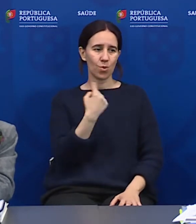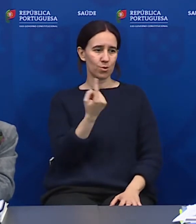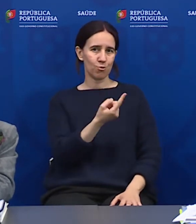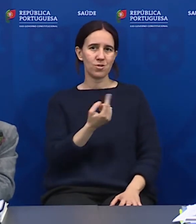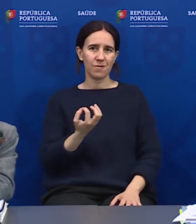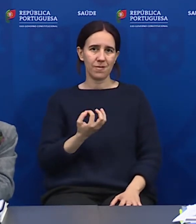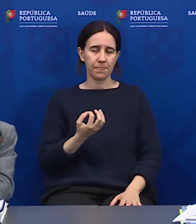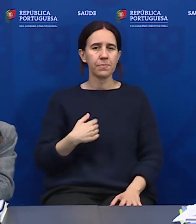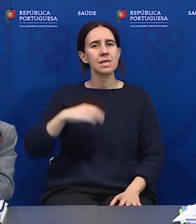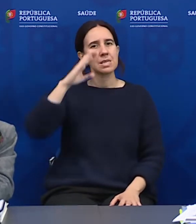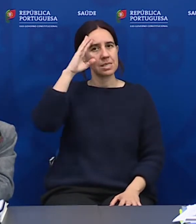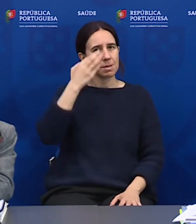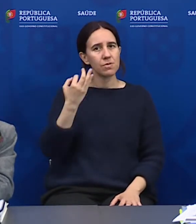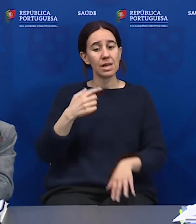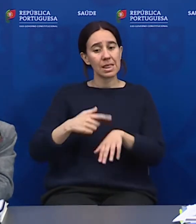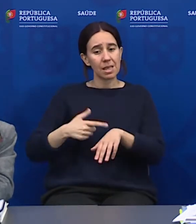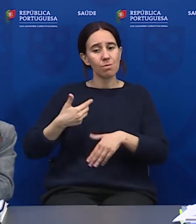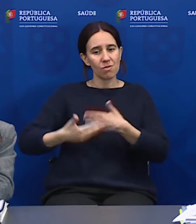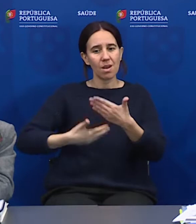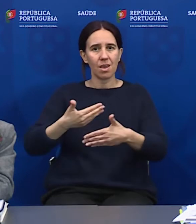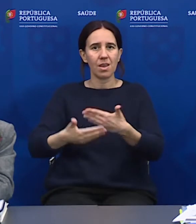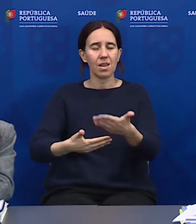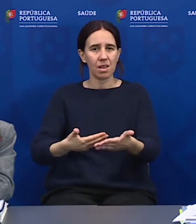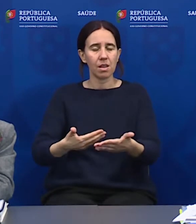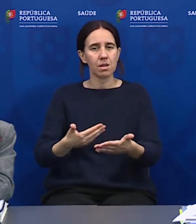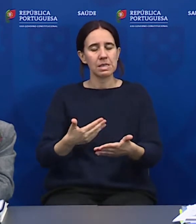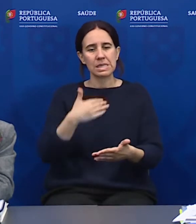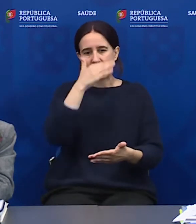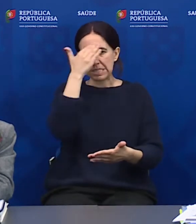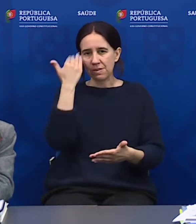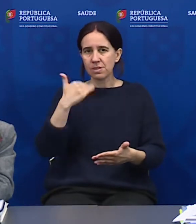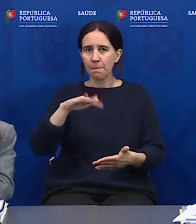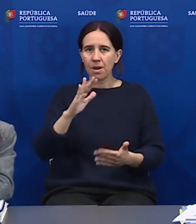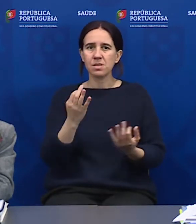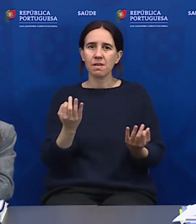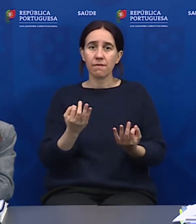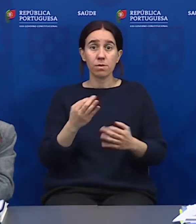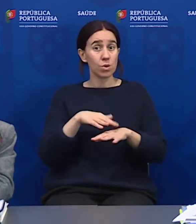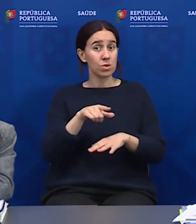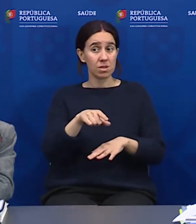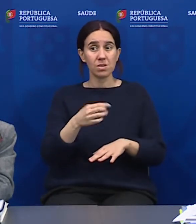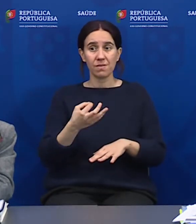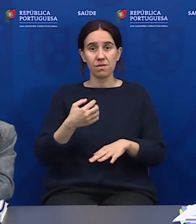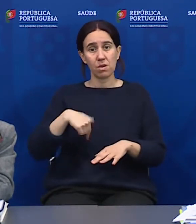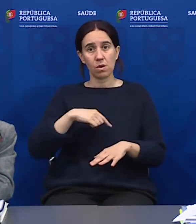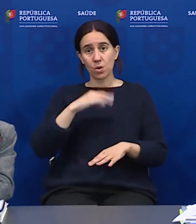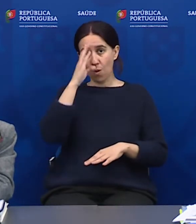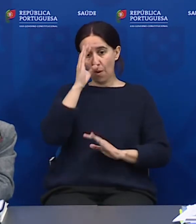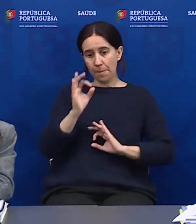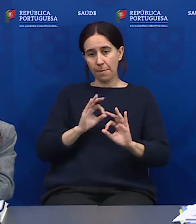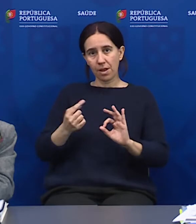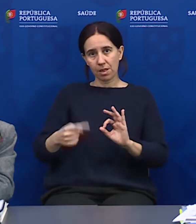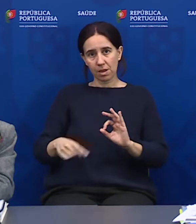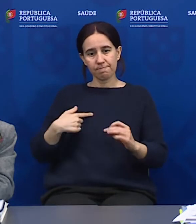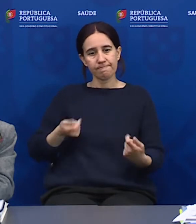Sabemos que, à medida que o tempo passa, fica mais difícil E por isso estamos também já a preparar